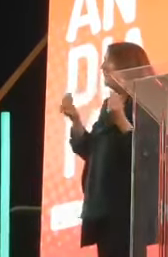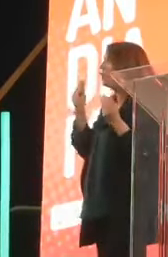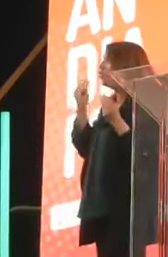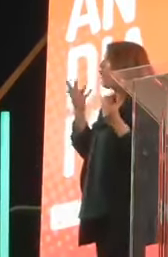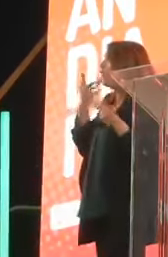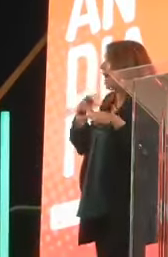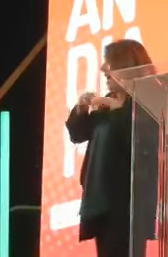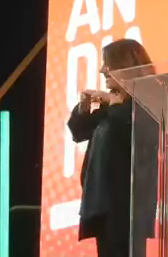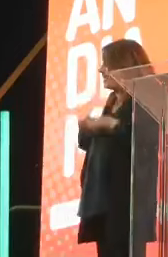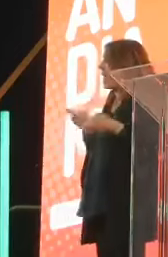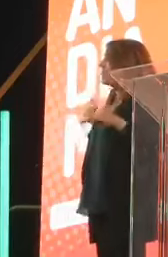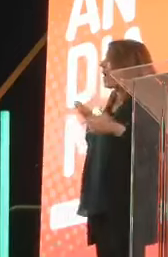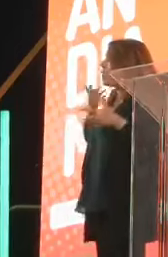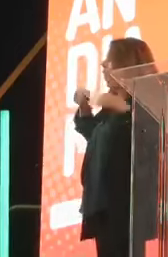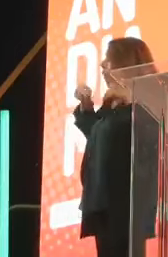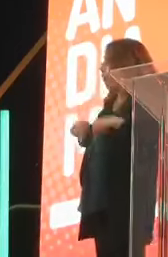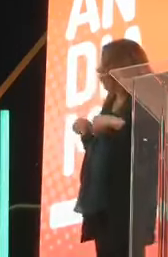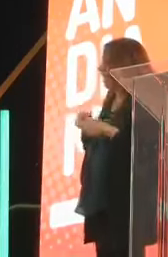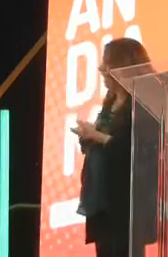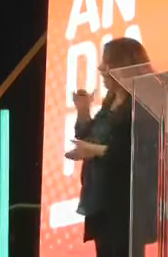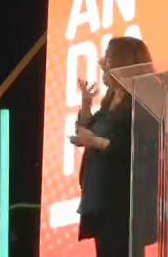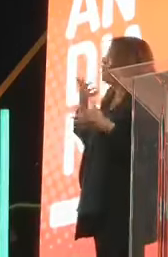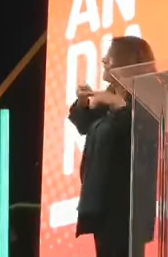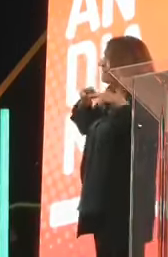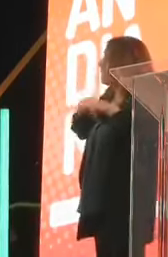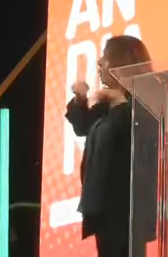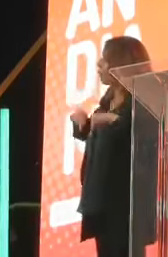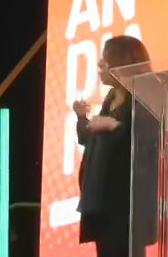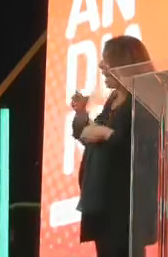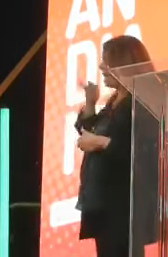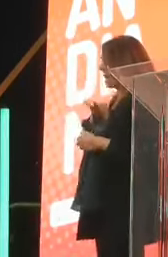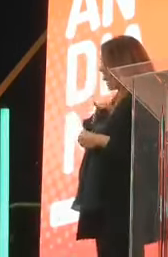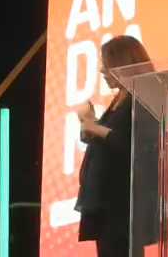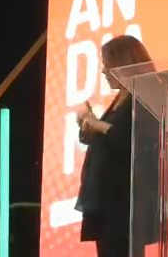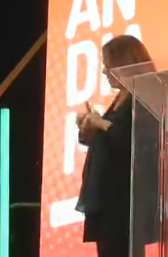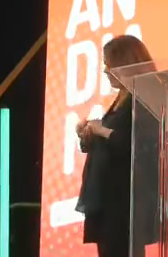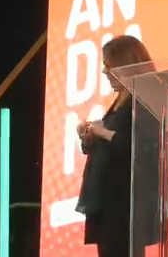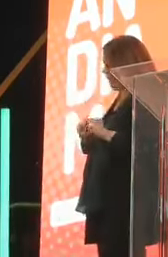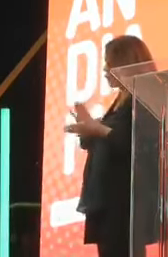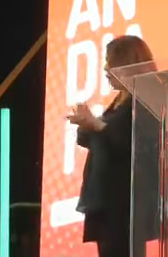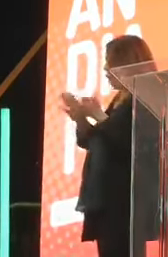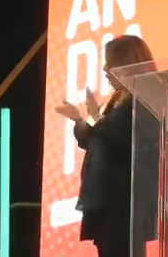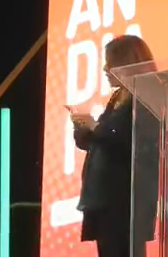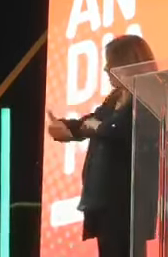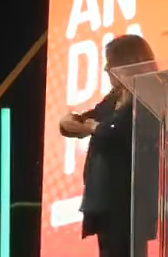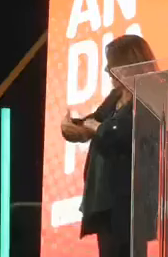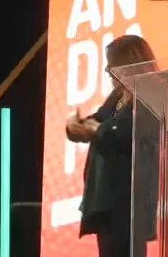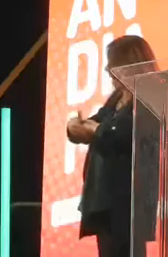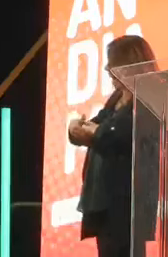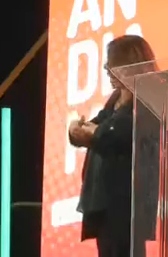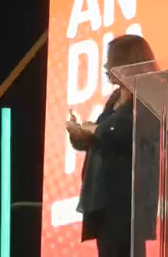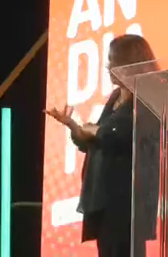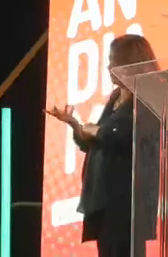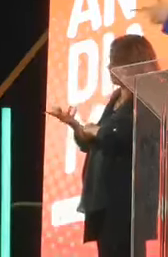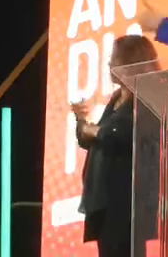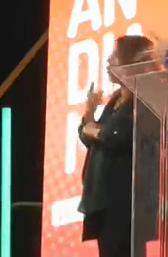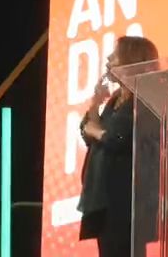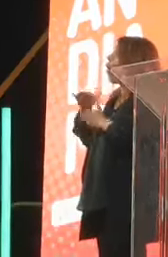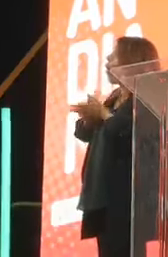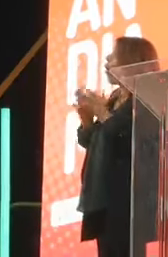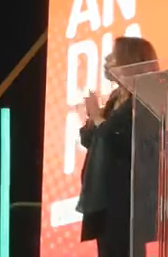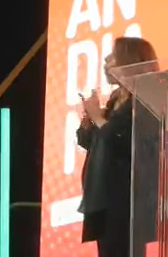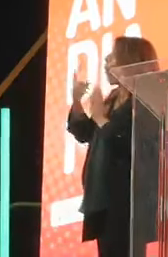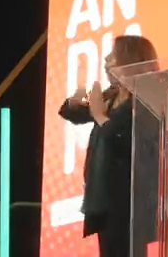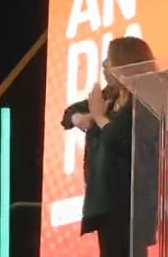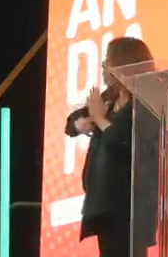nel territorio dove nascono e crescono, ma con salari così bassi e contratti così precari, se hai un contratto di un mese non sai